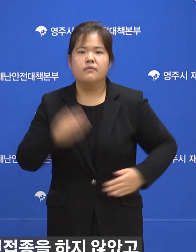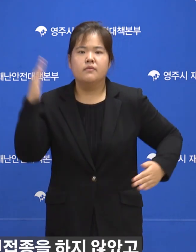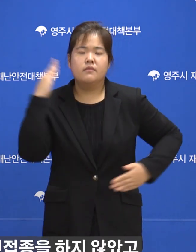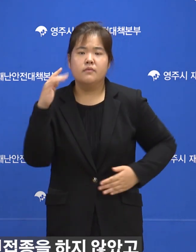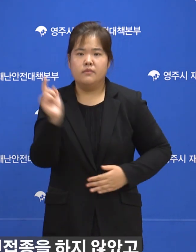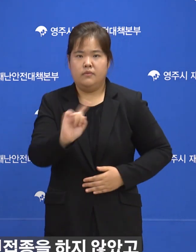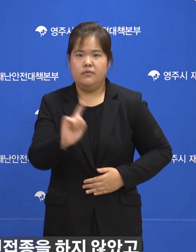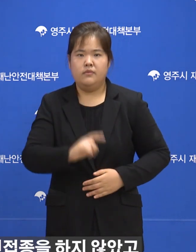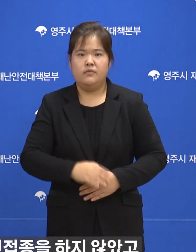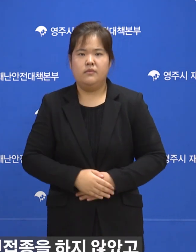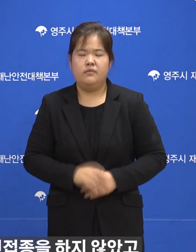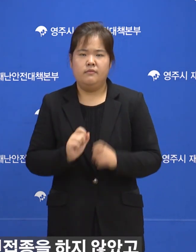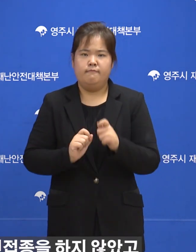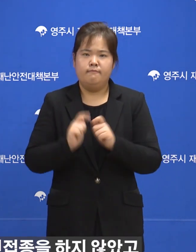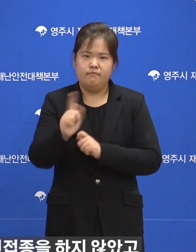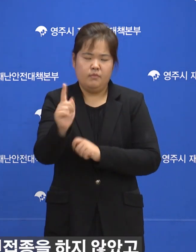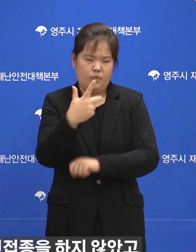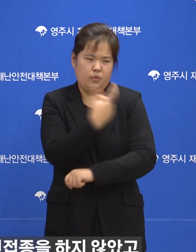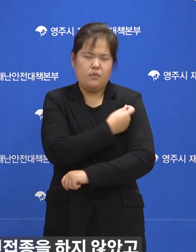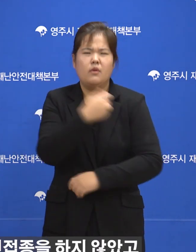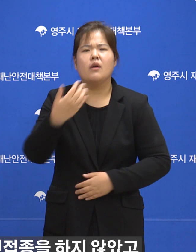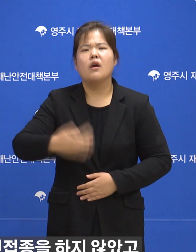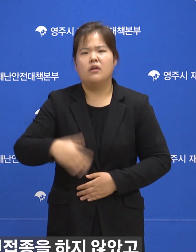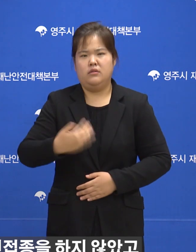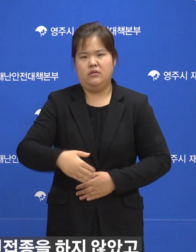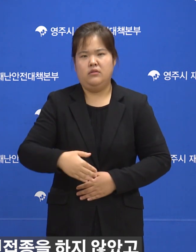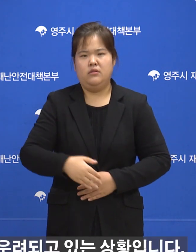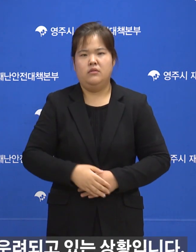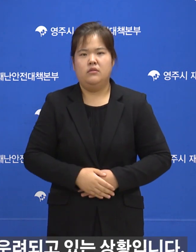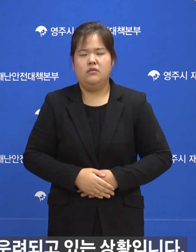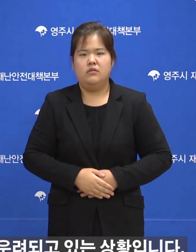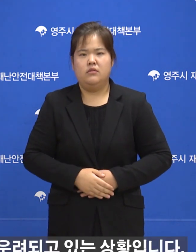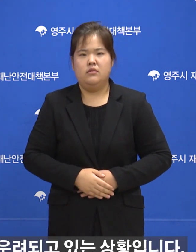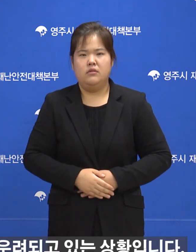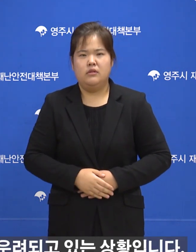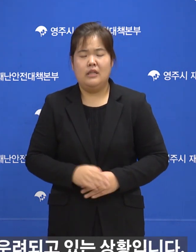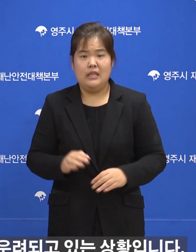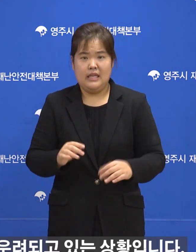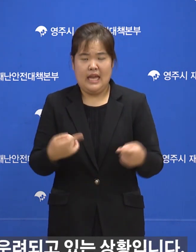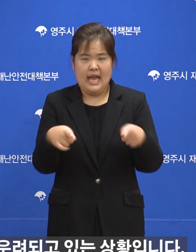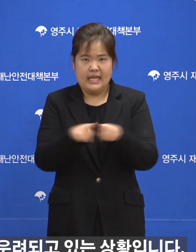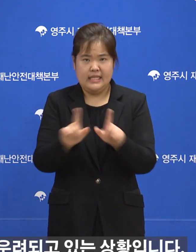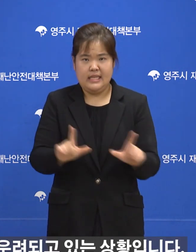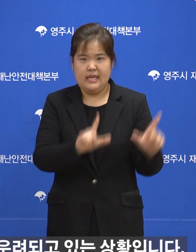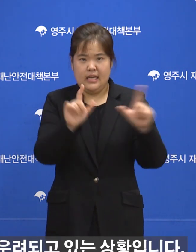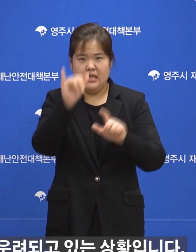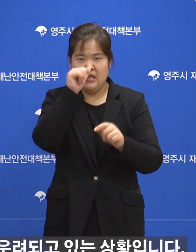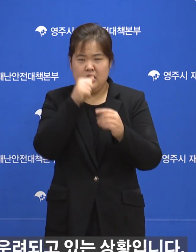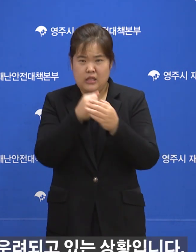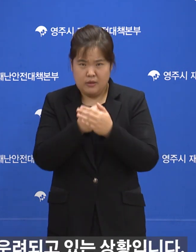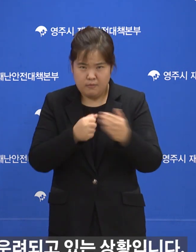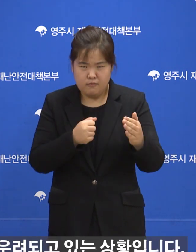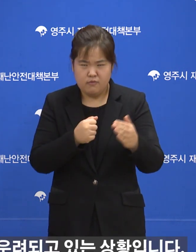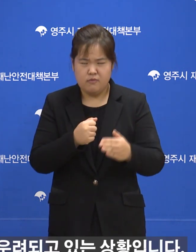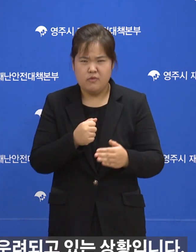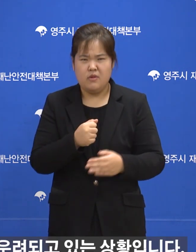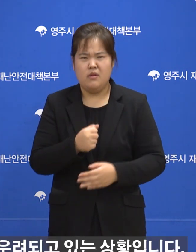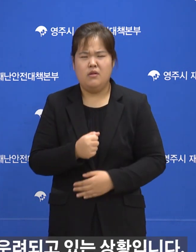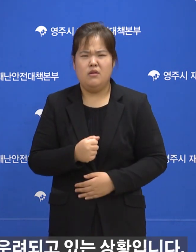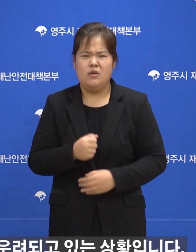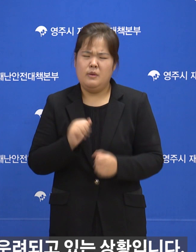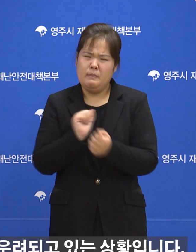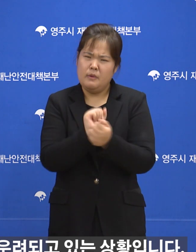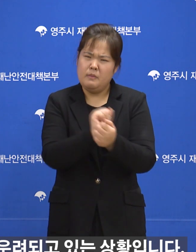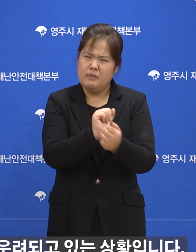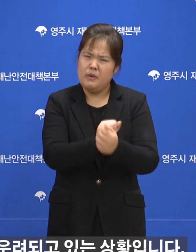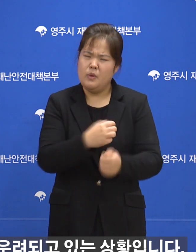학생들의 경우 대부분 백신 접종을 하지 않았고 단체 생활을 하고 있어 더욱 크게 우려되고 있는